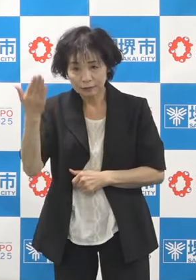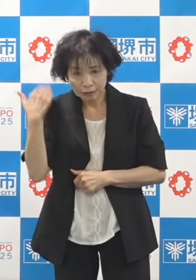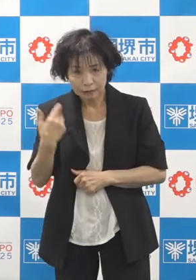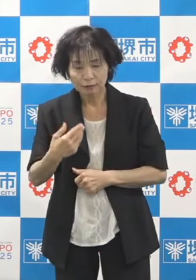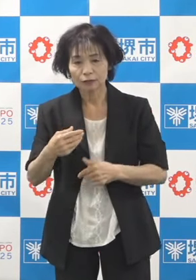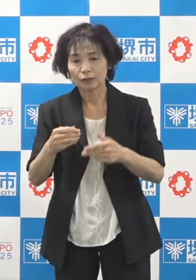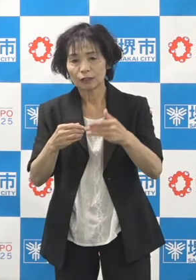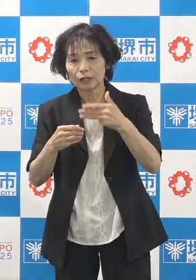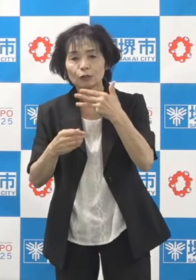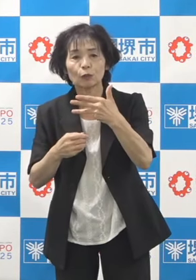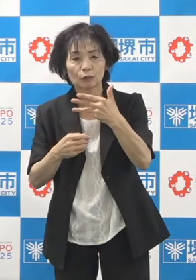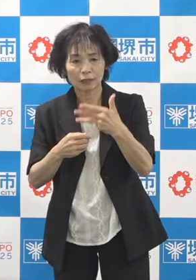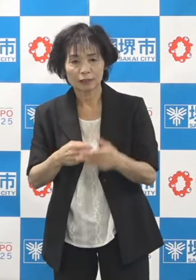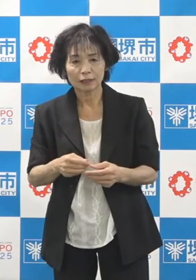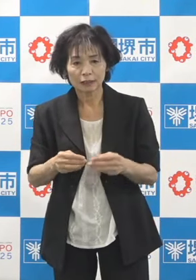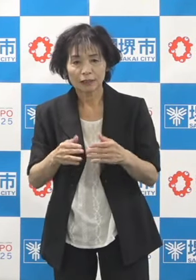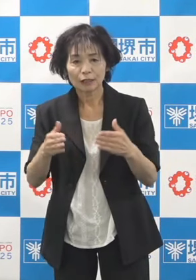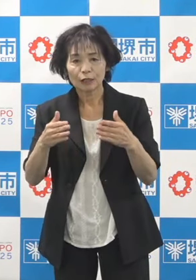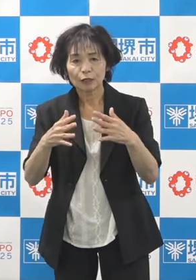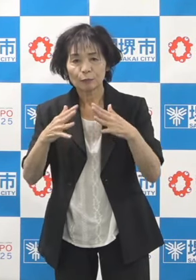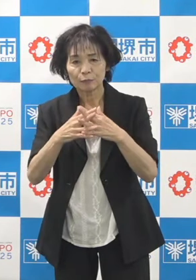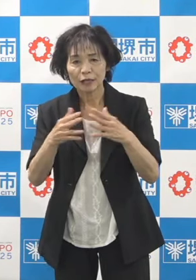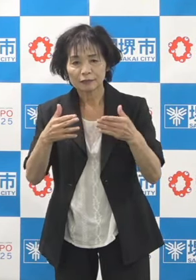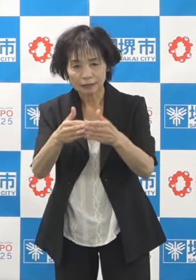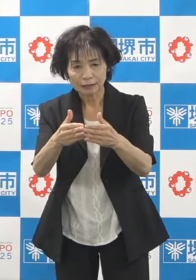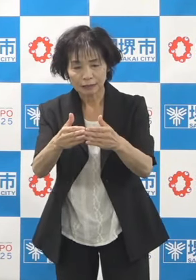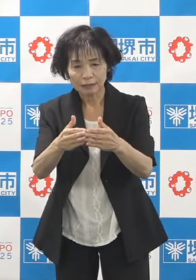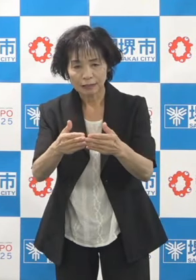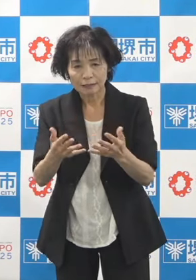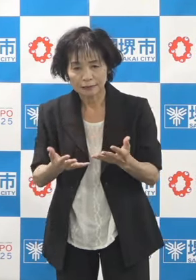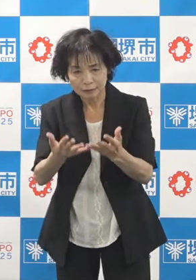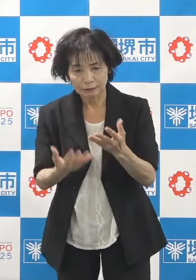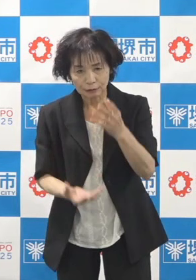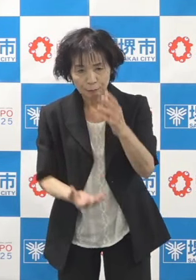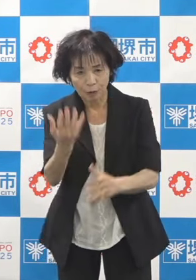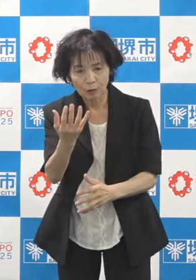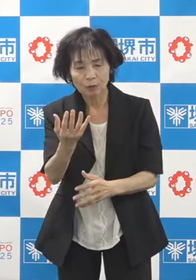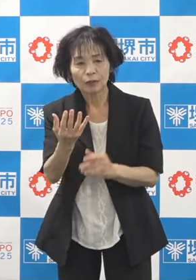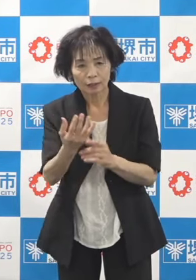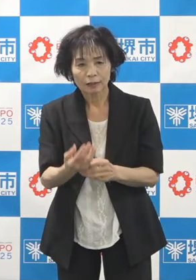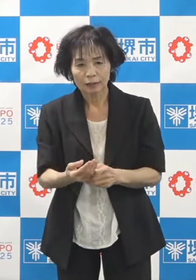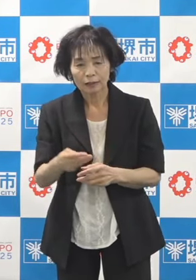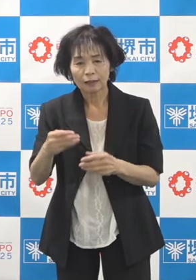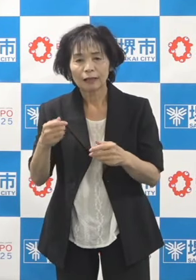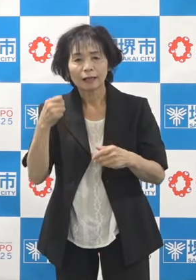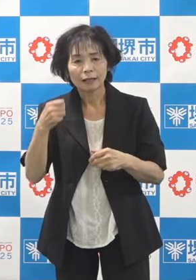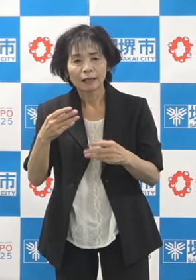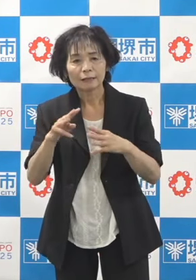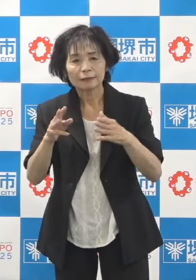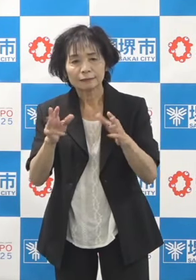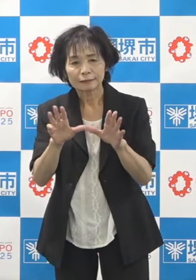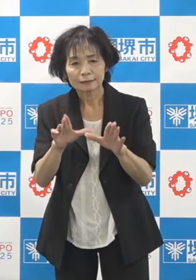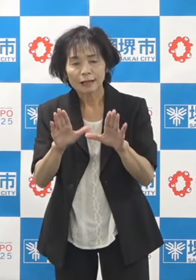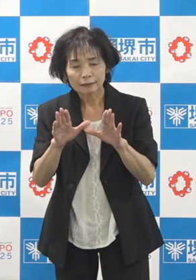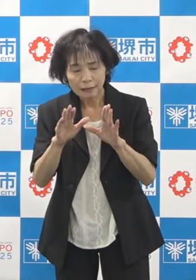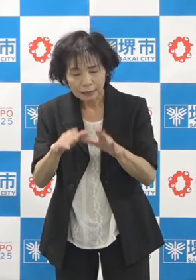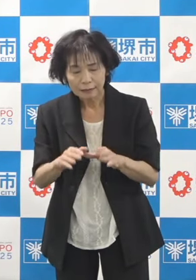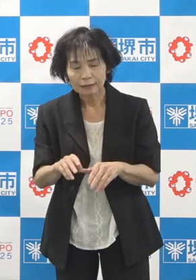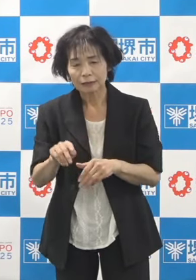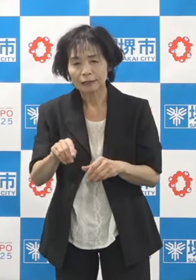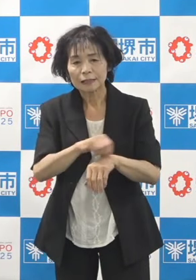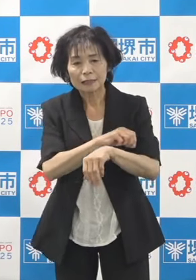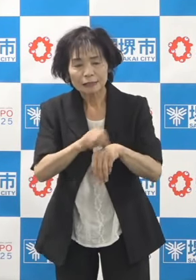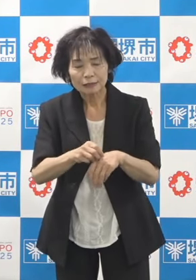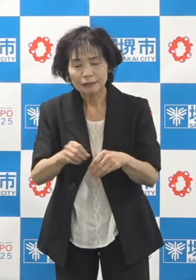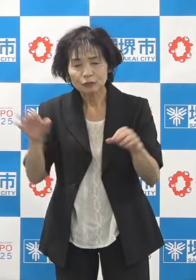日に宮崎県での地震を受けて、その南海トラフ地震をめぐる巨大地震が発生する危険が高まったとして臨時情報が初め